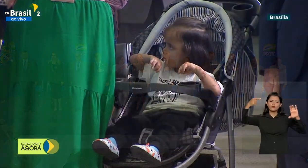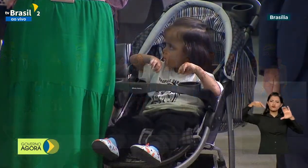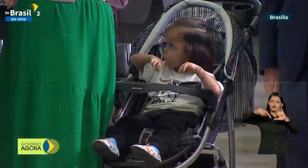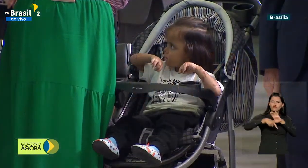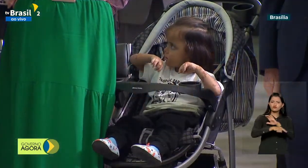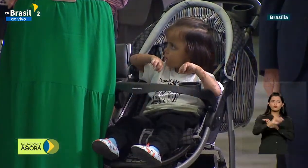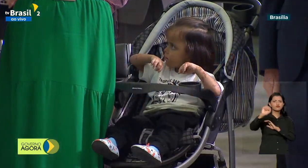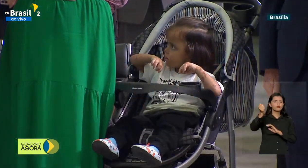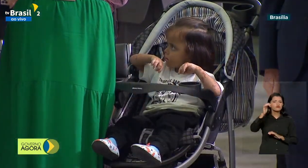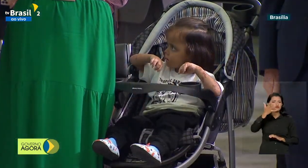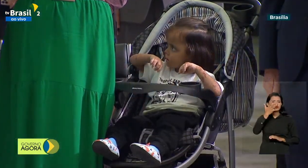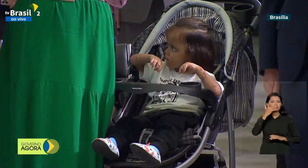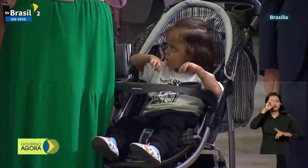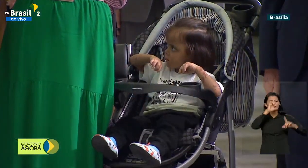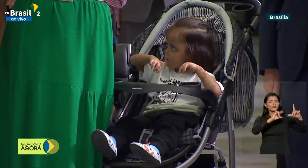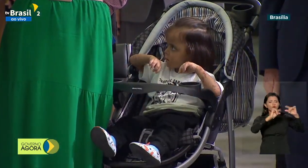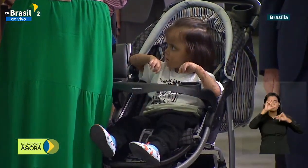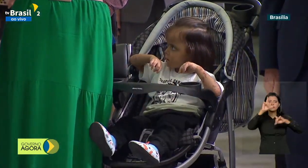oi oi